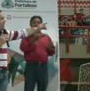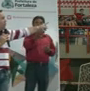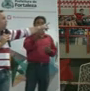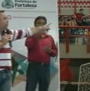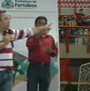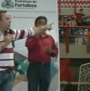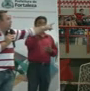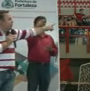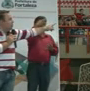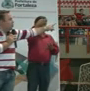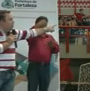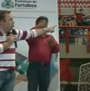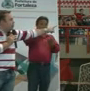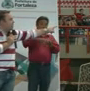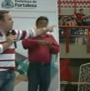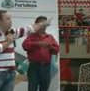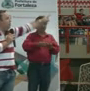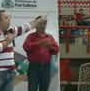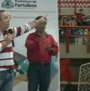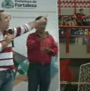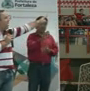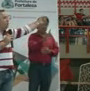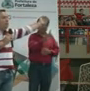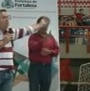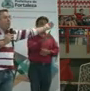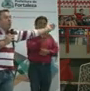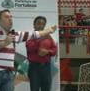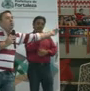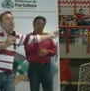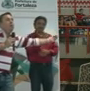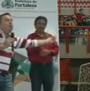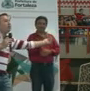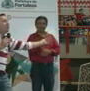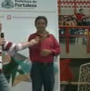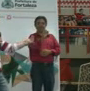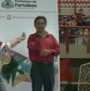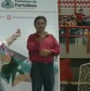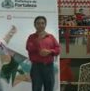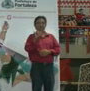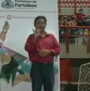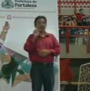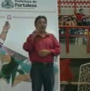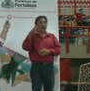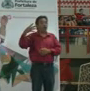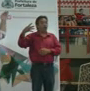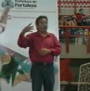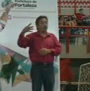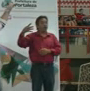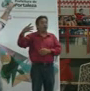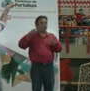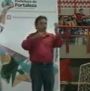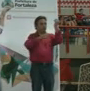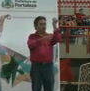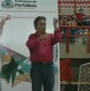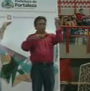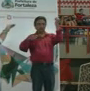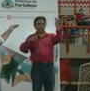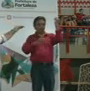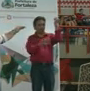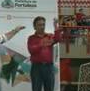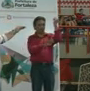vocês compreendam? Quando x é 1, y é 4. Quando eu voltar uma unidade, o y vai